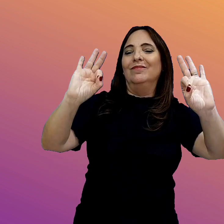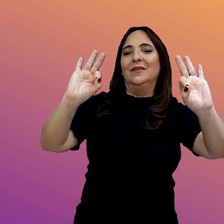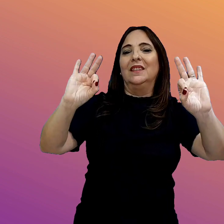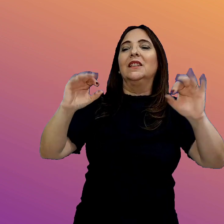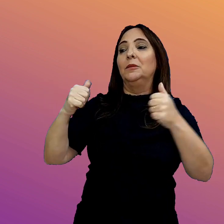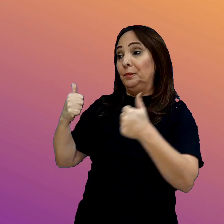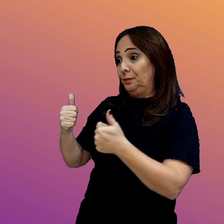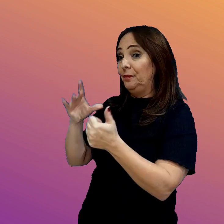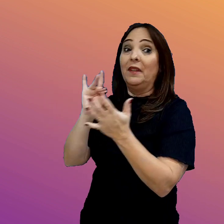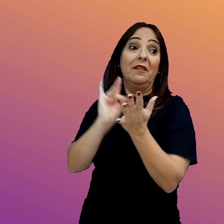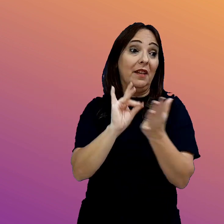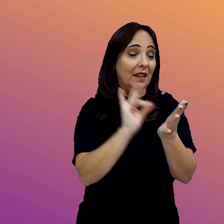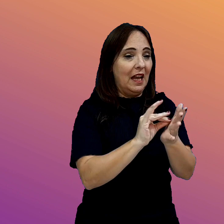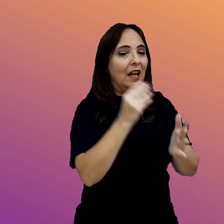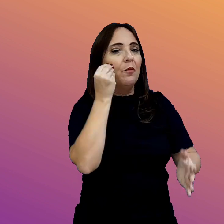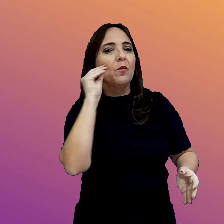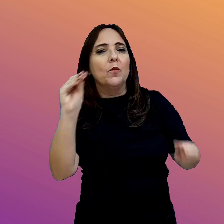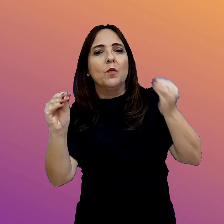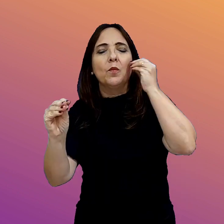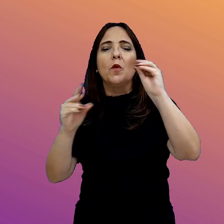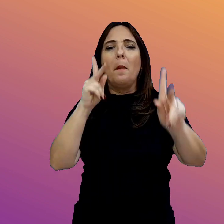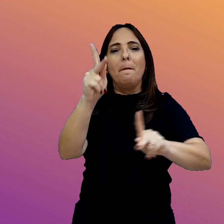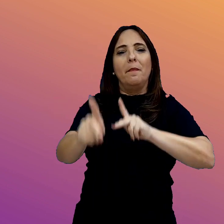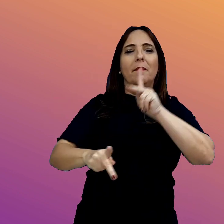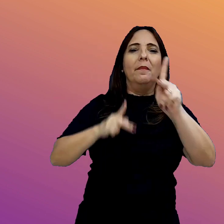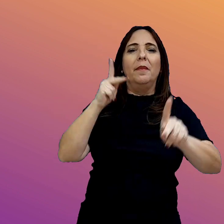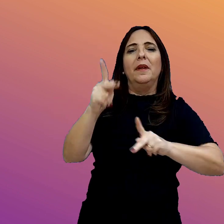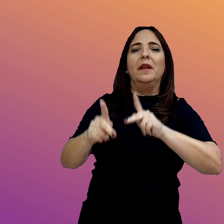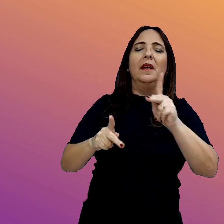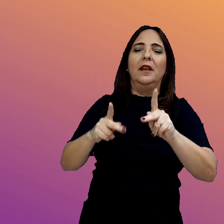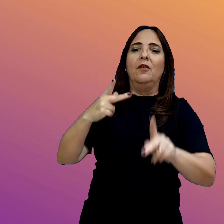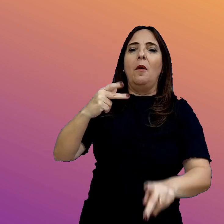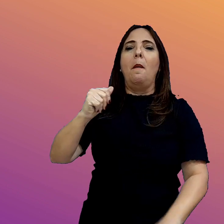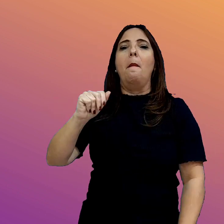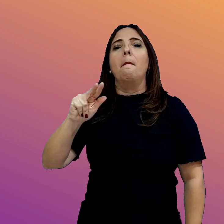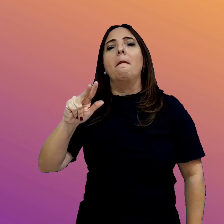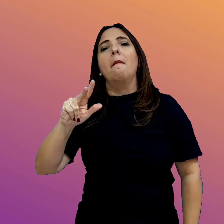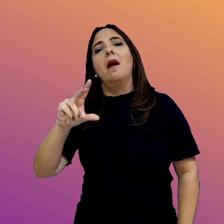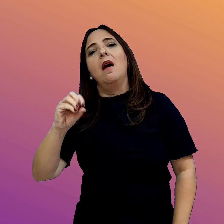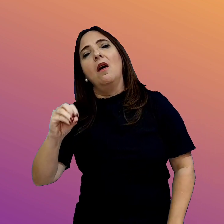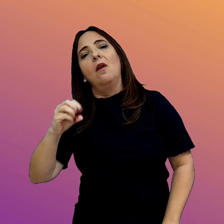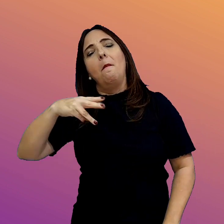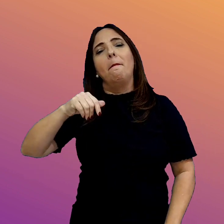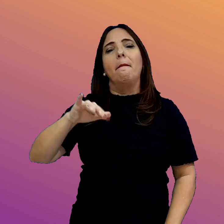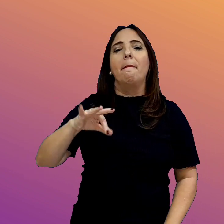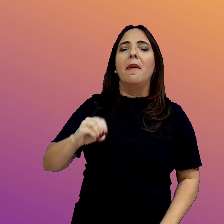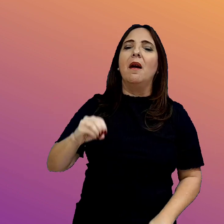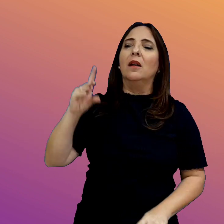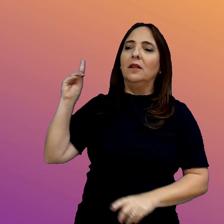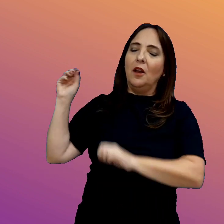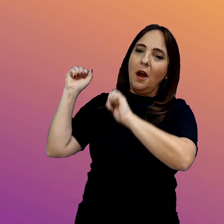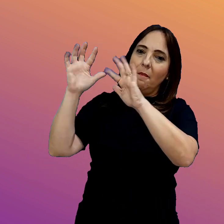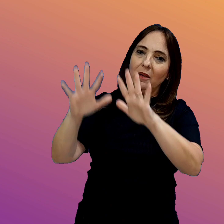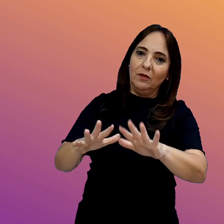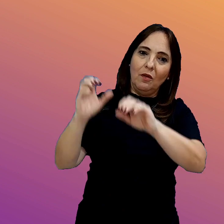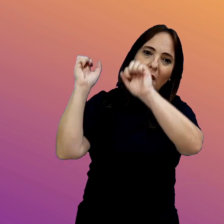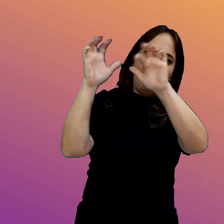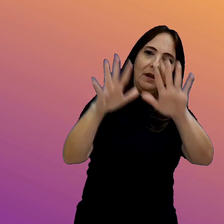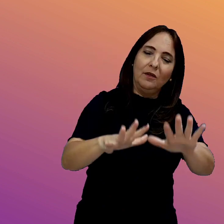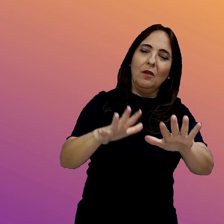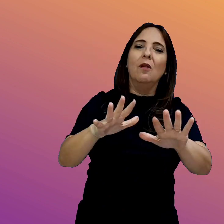de Deus. Beijo, Paula, pastor, Maura. Deus abençoe. Deus abençoe, gente. Fiquem com Deus,